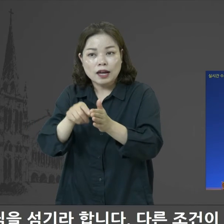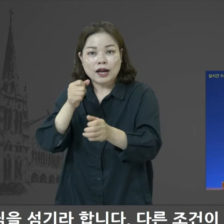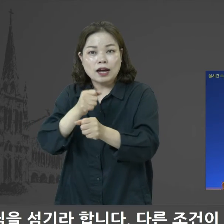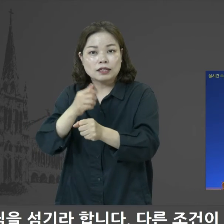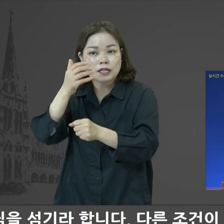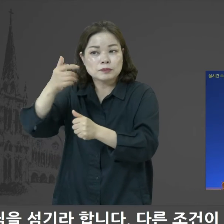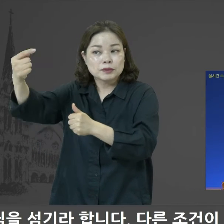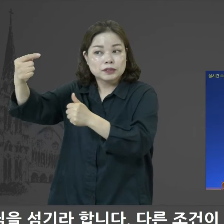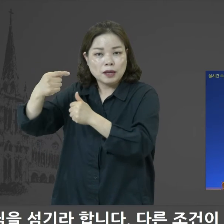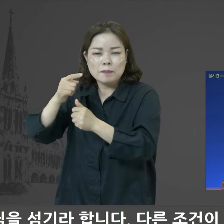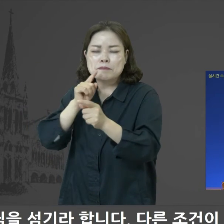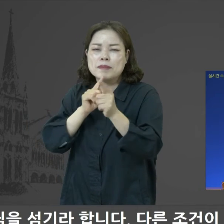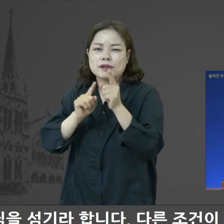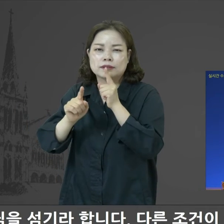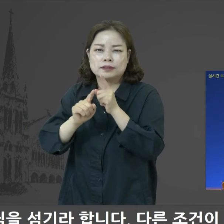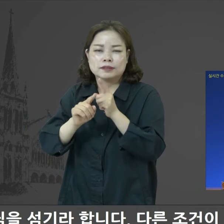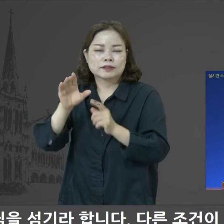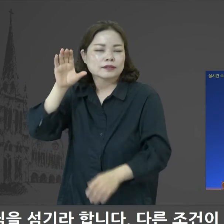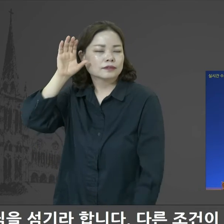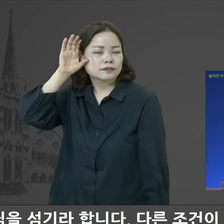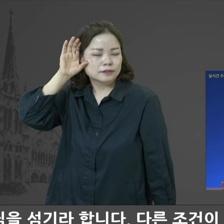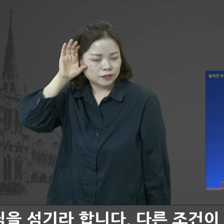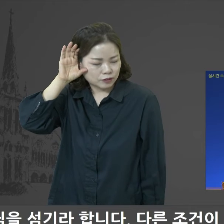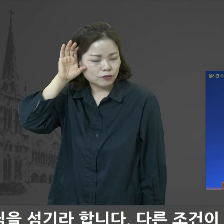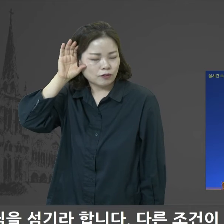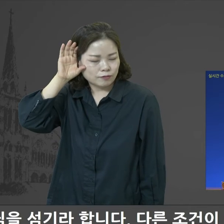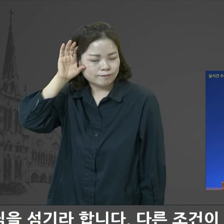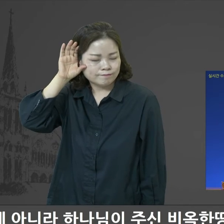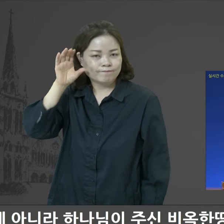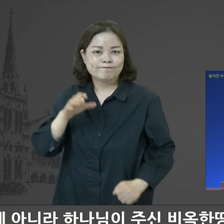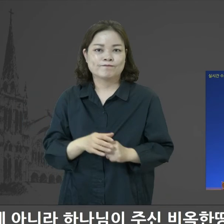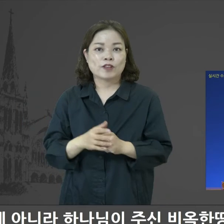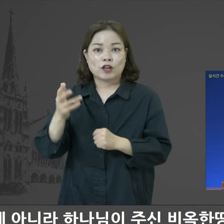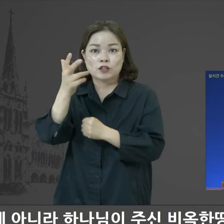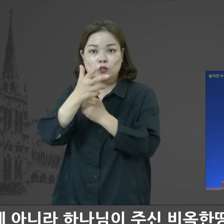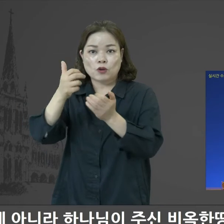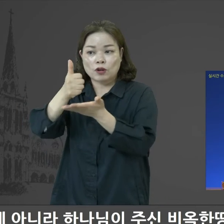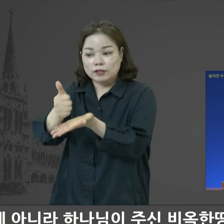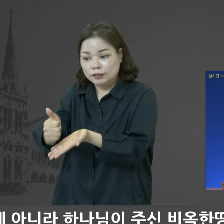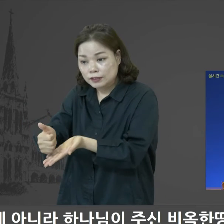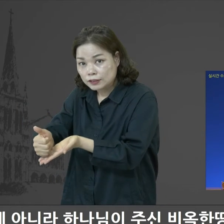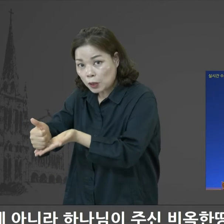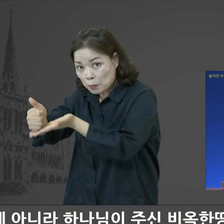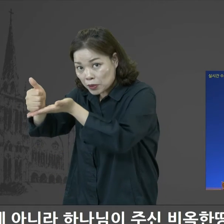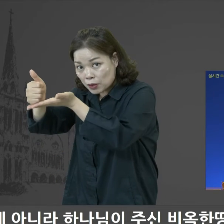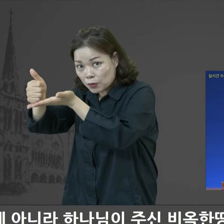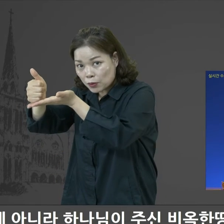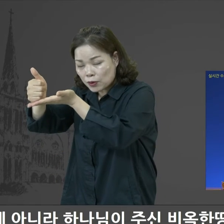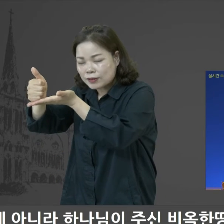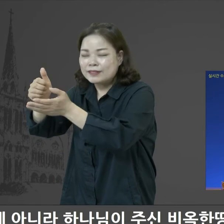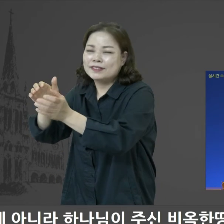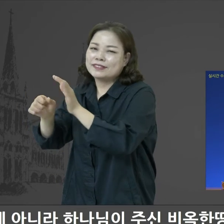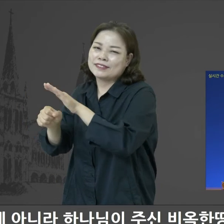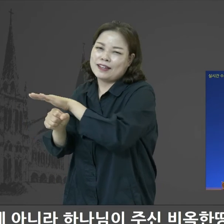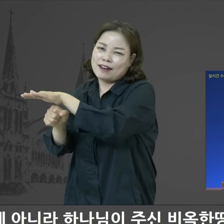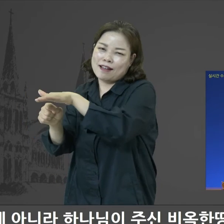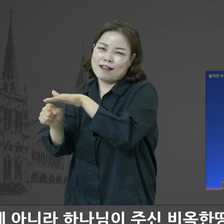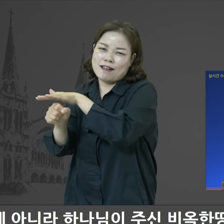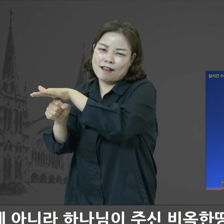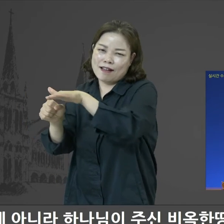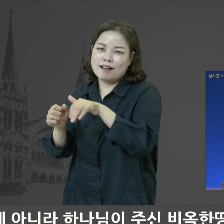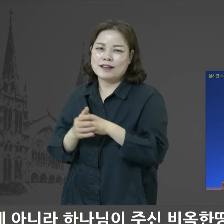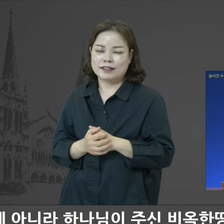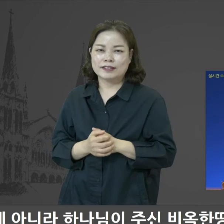방법은 말씀을 청종하는 것입니다. 여호와를 섬기고 사랑하는 것입니다.